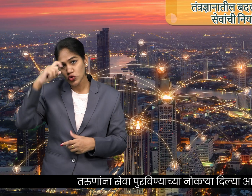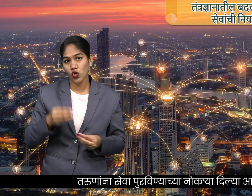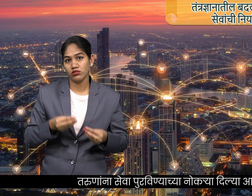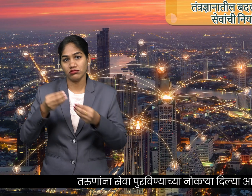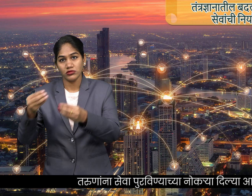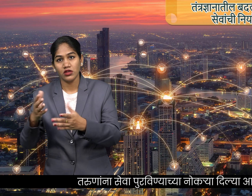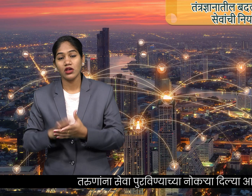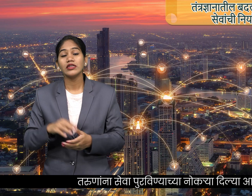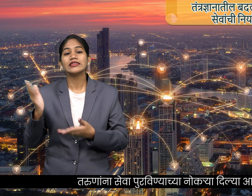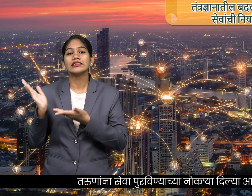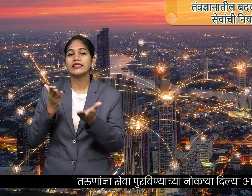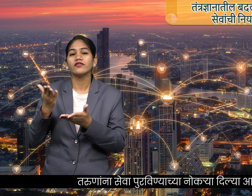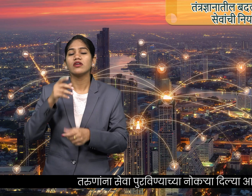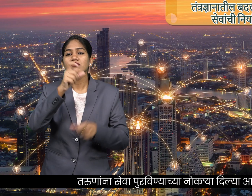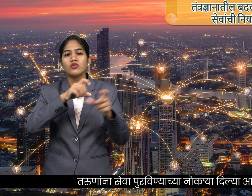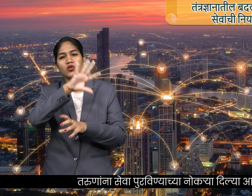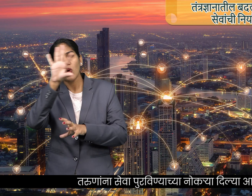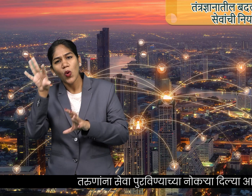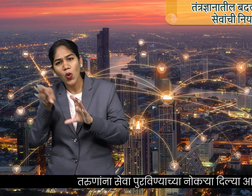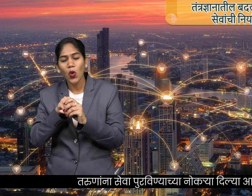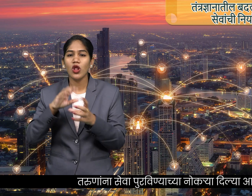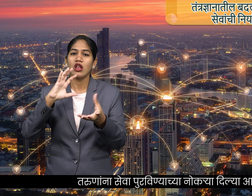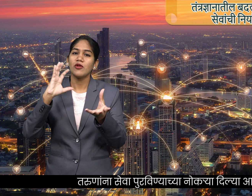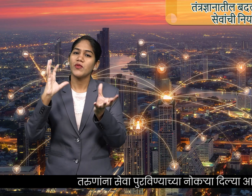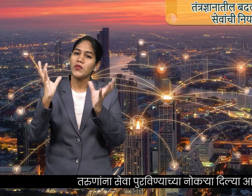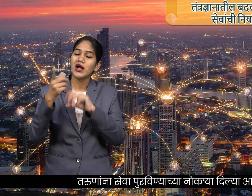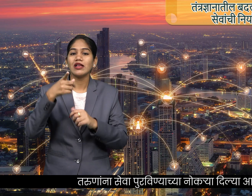तरुणांना सेवा पुरवणाऱ्या नोकऱ्या दिल्या आहेत.